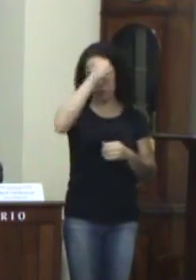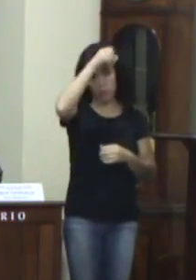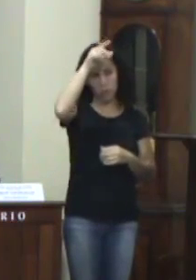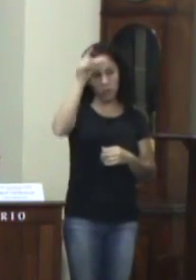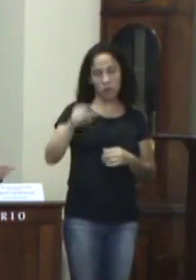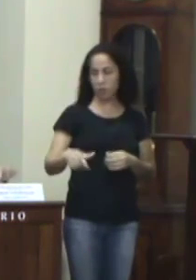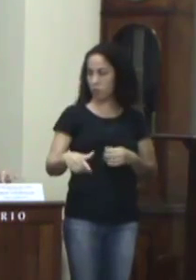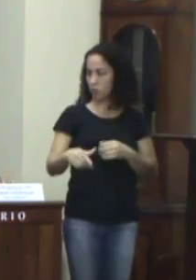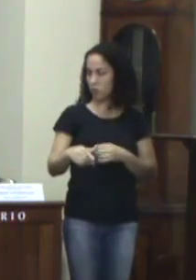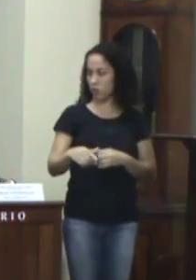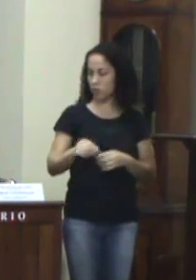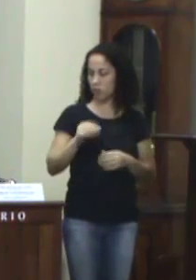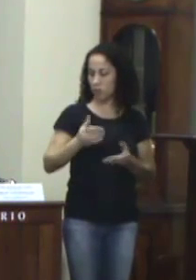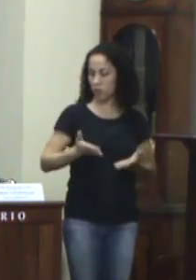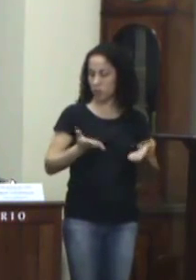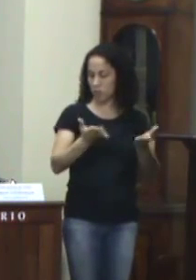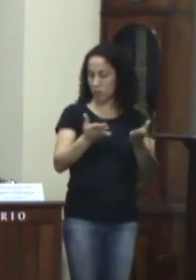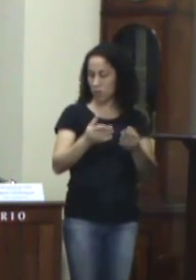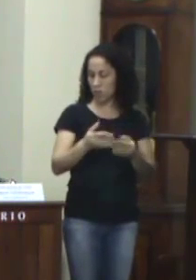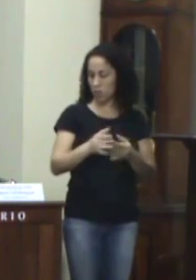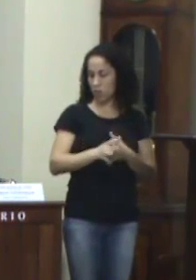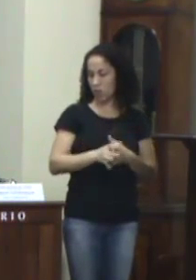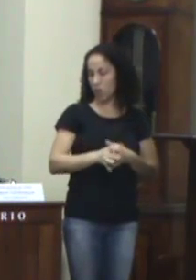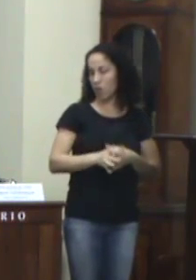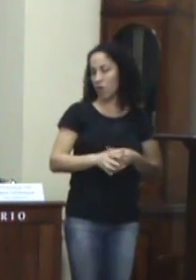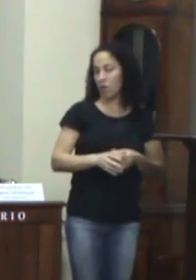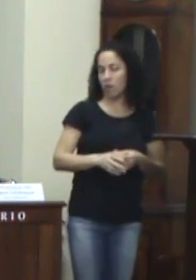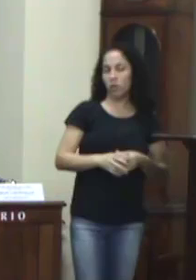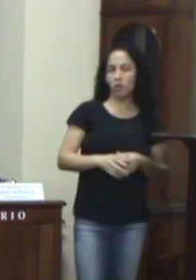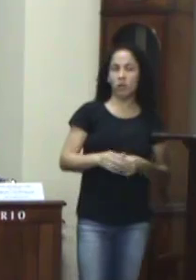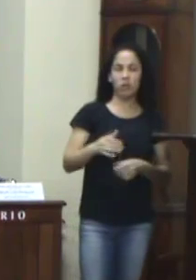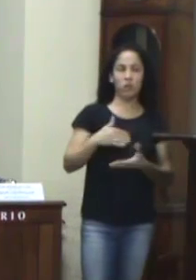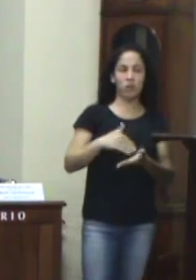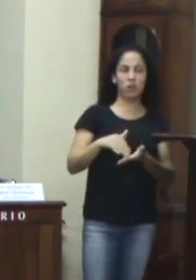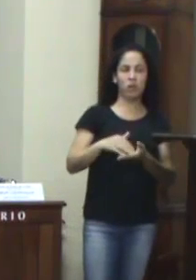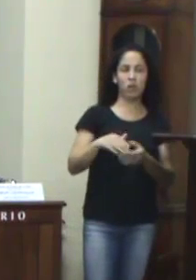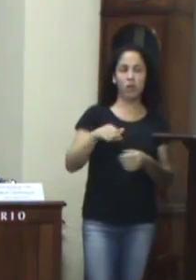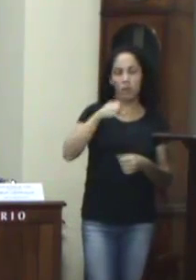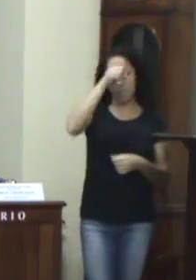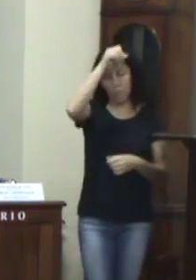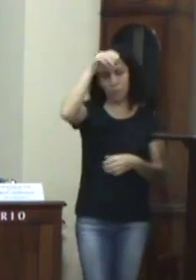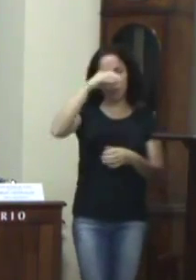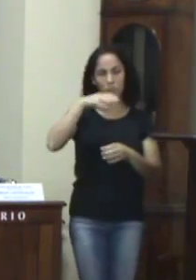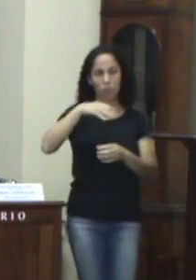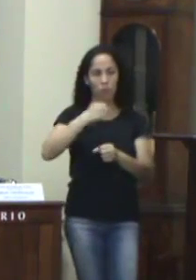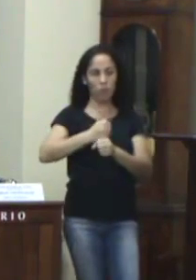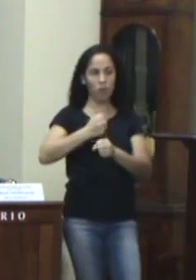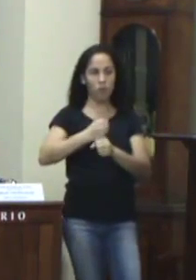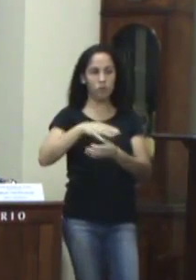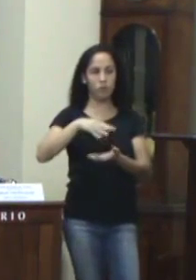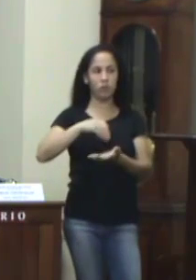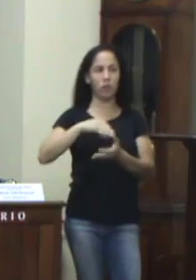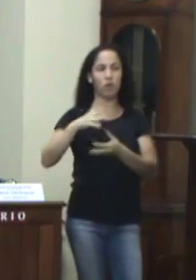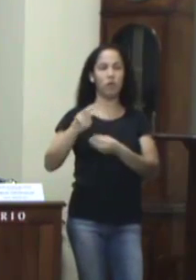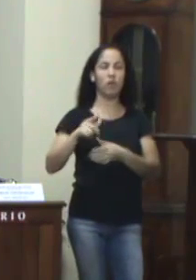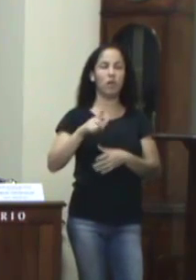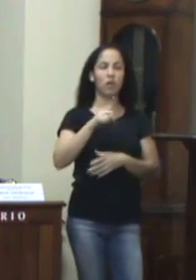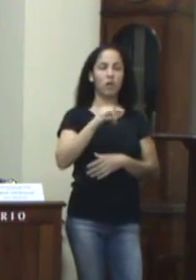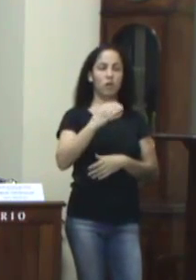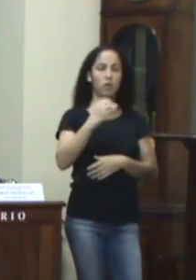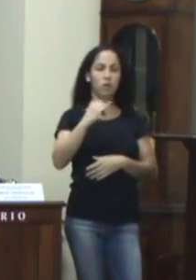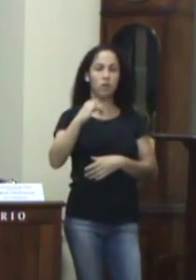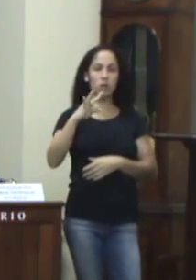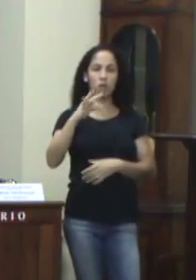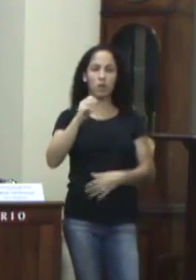municipal que envie, através da Secretaria Municipal de Obras, cópia integral dos processos de licitação e